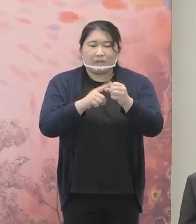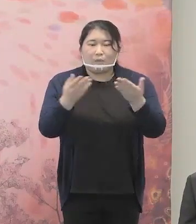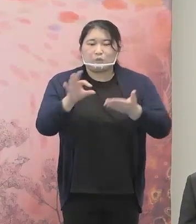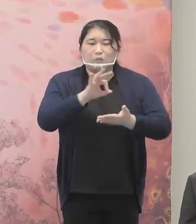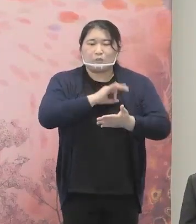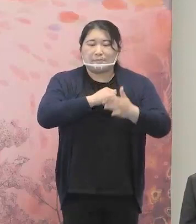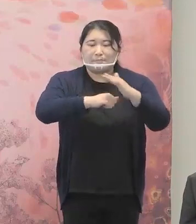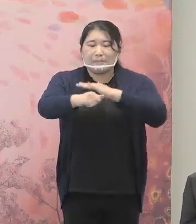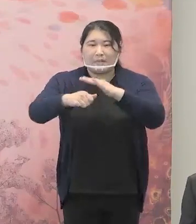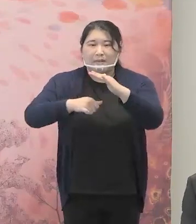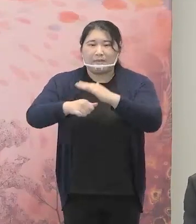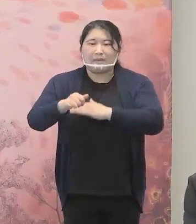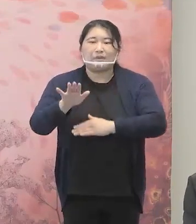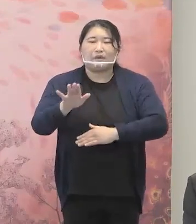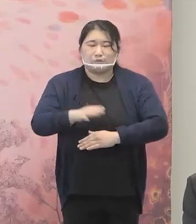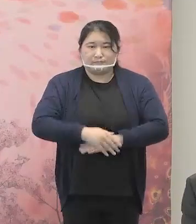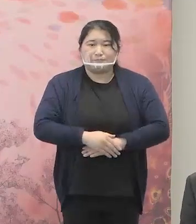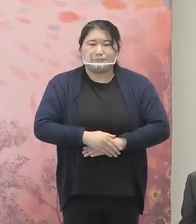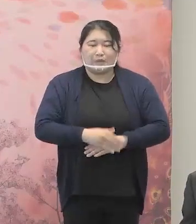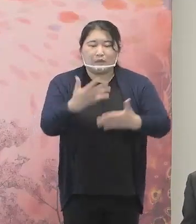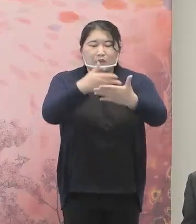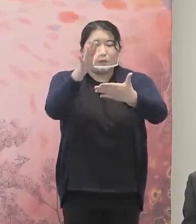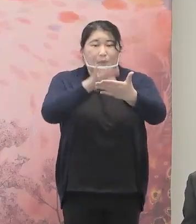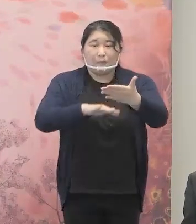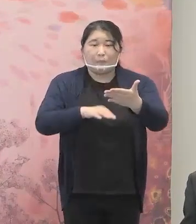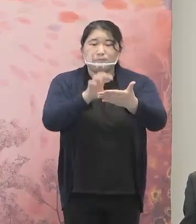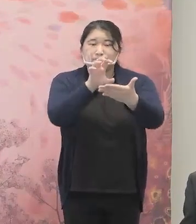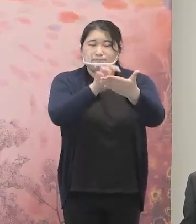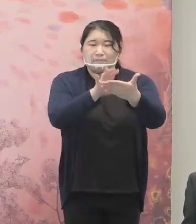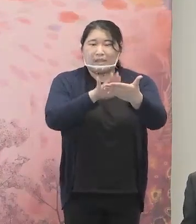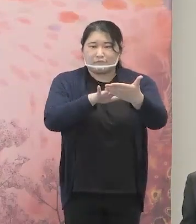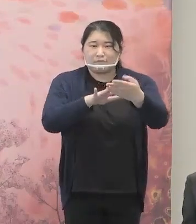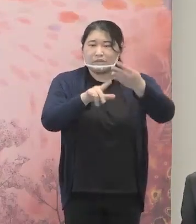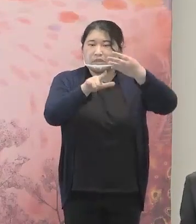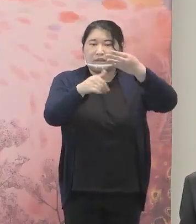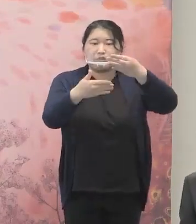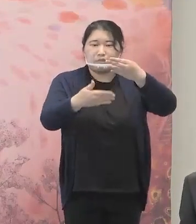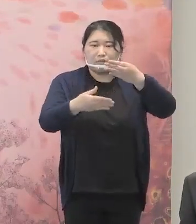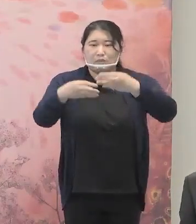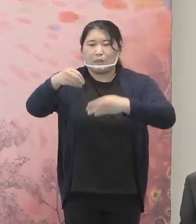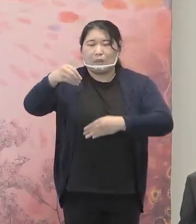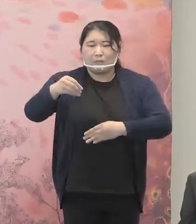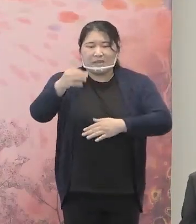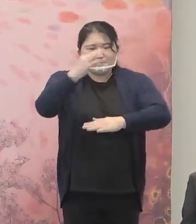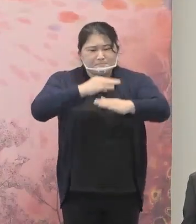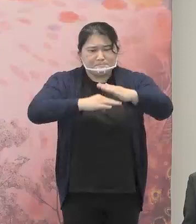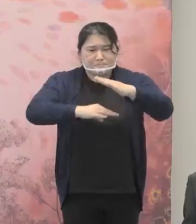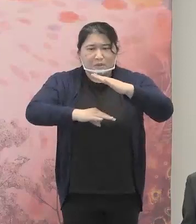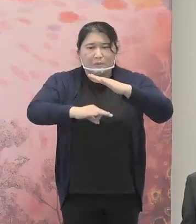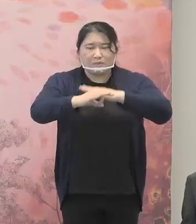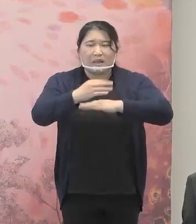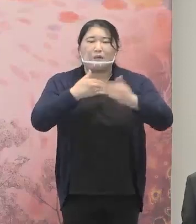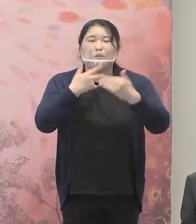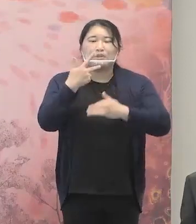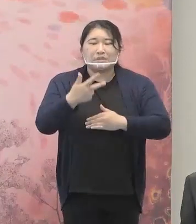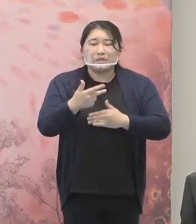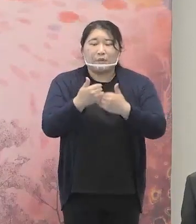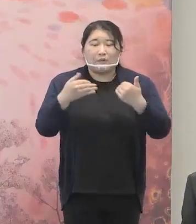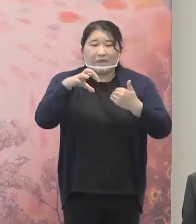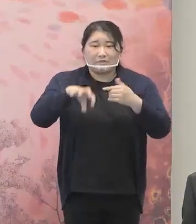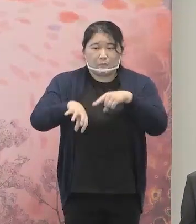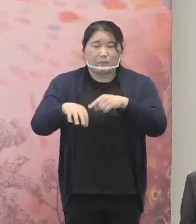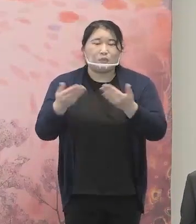遣してございます。中断に表がついてございますが、4月9日土曜深夜からでありますが、青森保健所の職